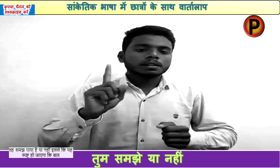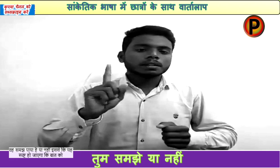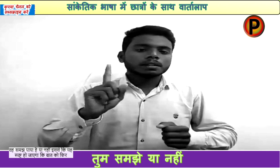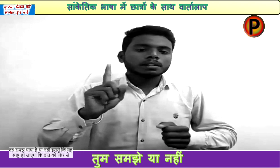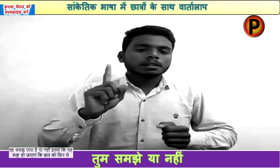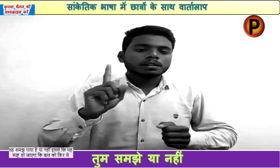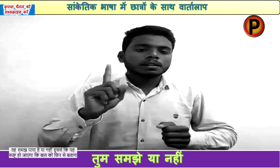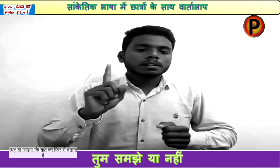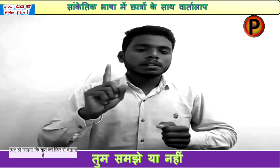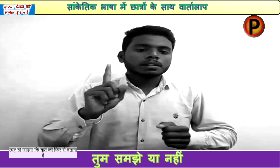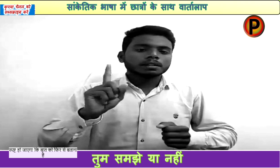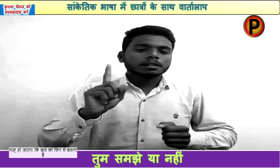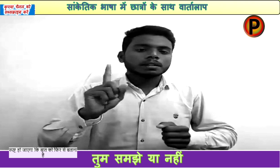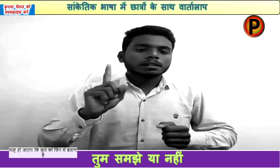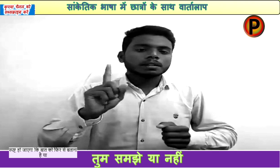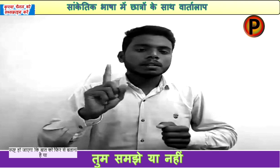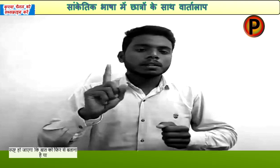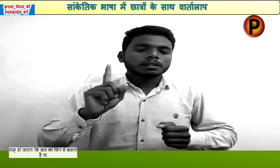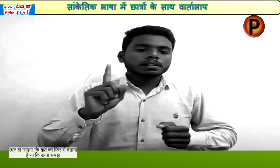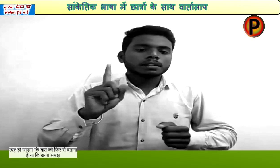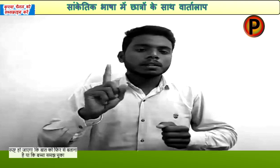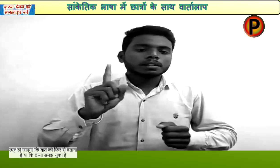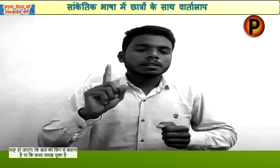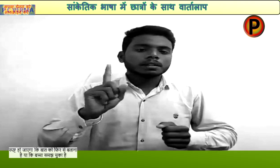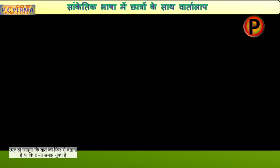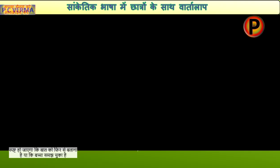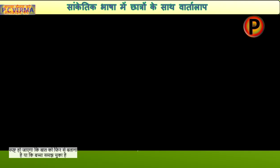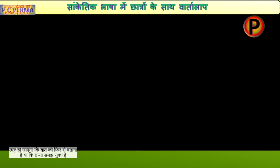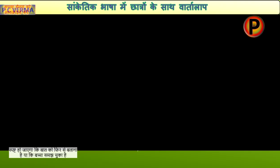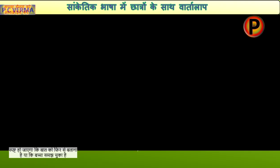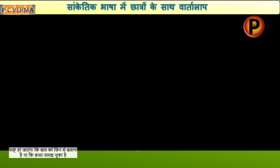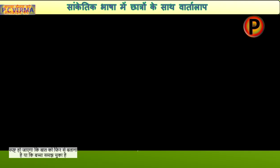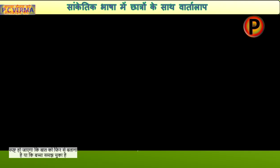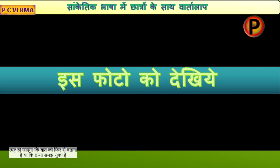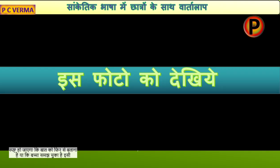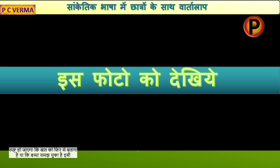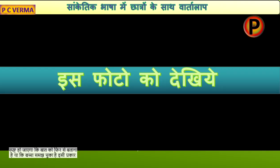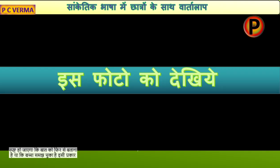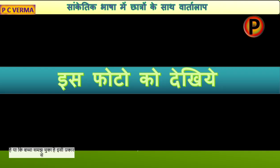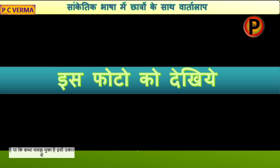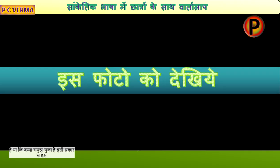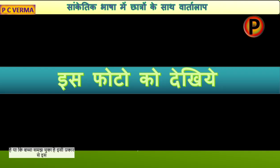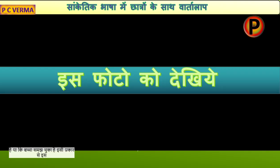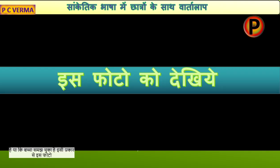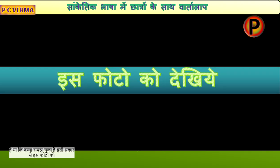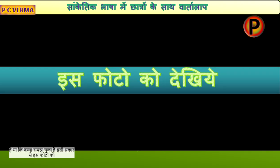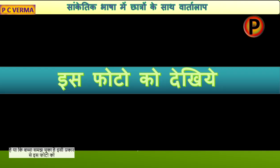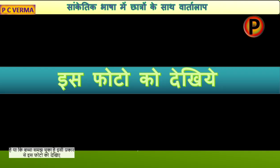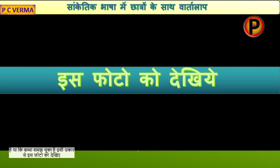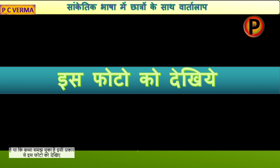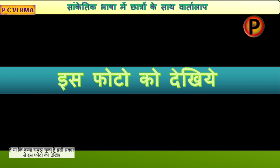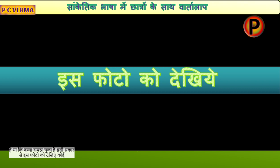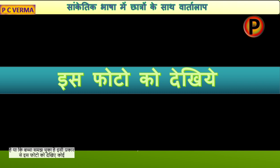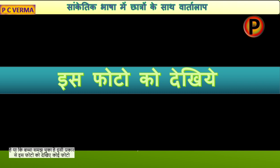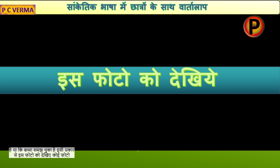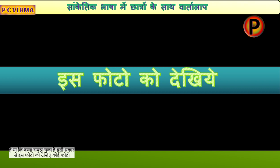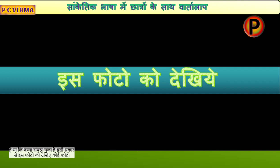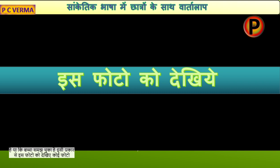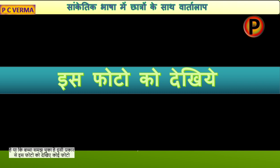है या कि बच्चा समझ चुका है। इसी प्रकार से इस फोटो को देखिए, कोई फोटो जो शिक्षक दिखा रहे